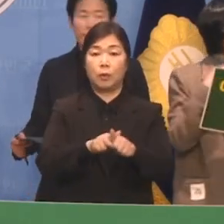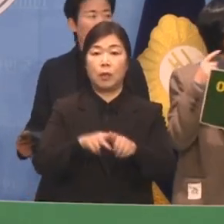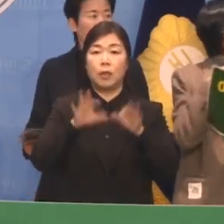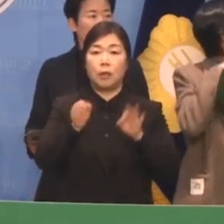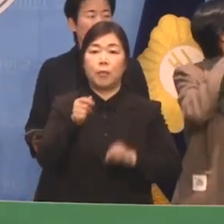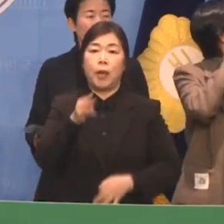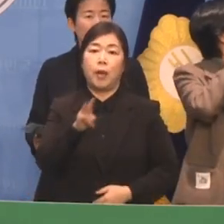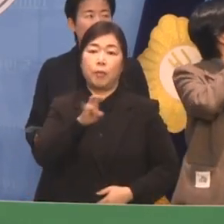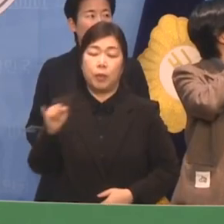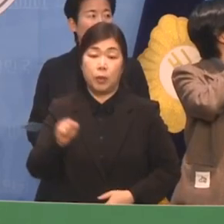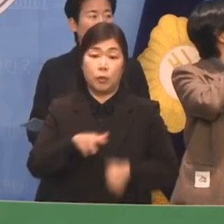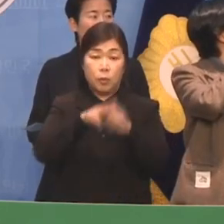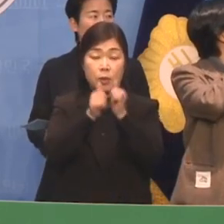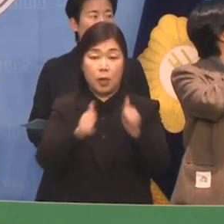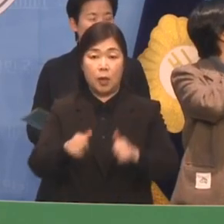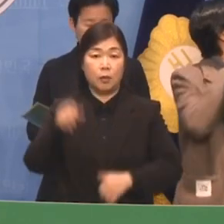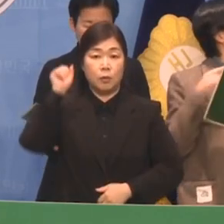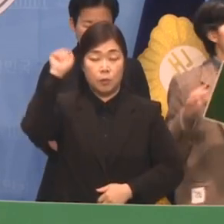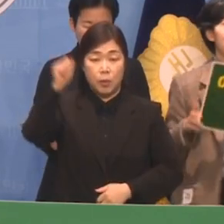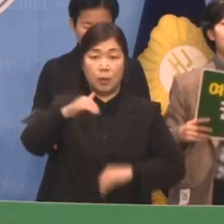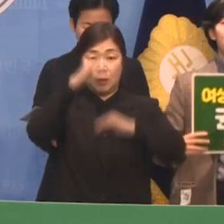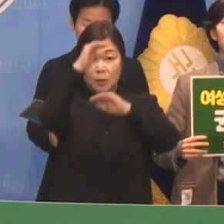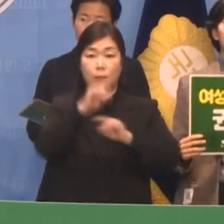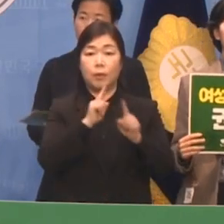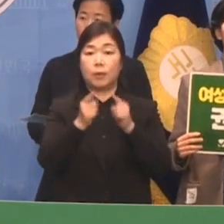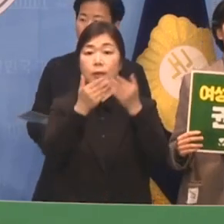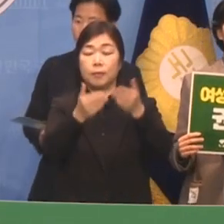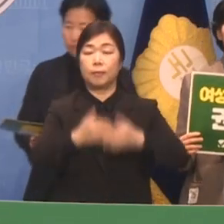김혜미 예비후보의 출마선언 기자회견이 있겠습니다.